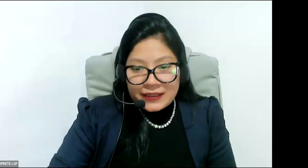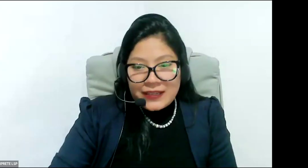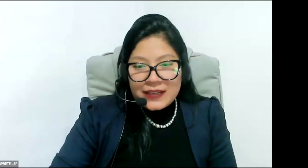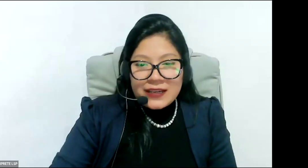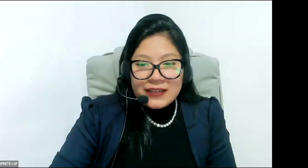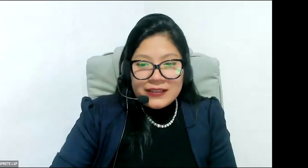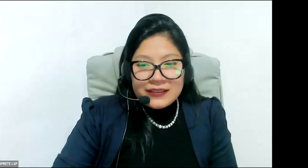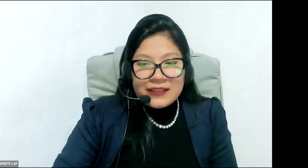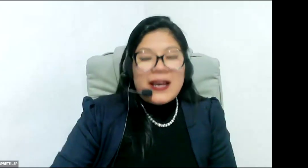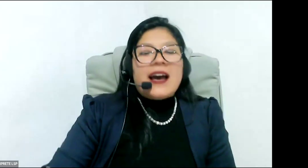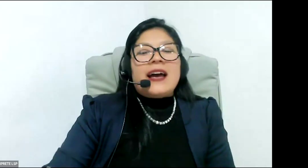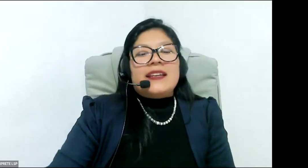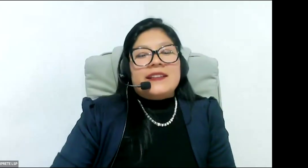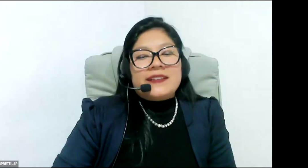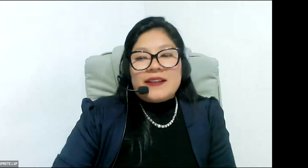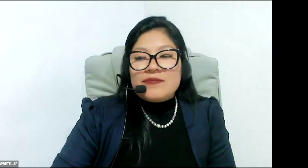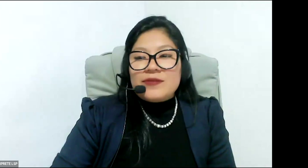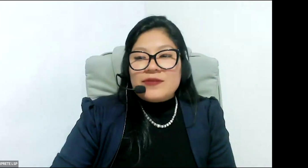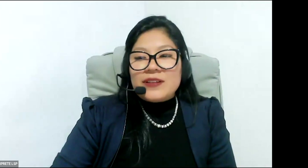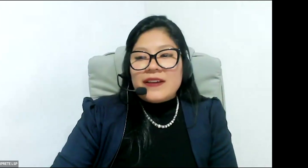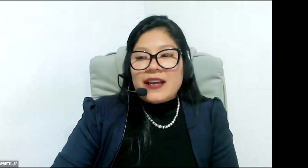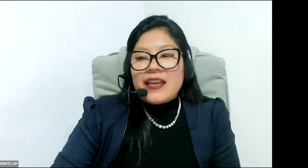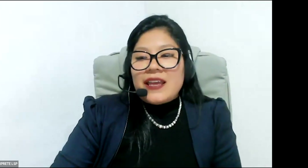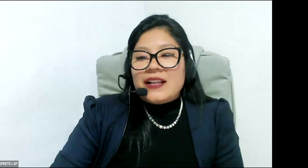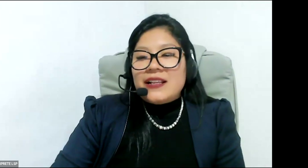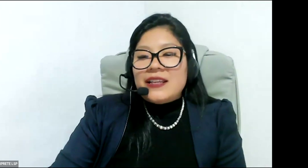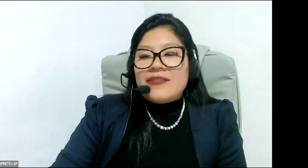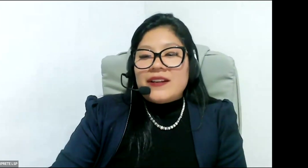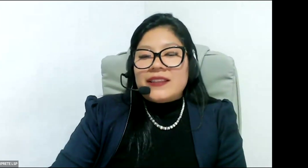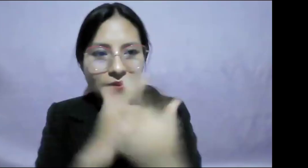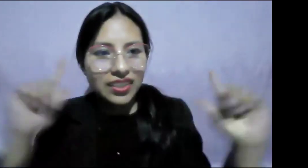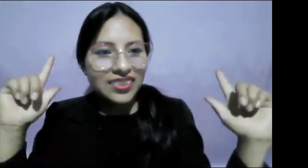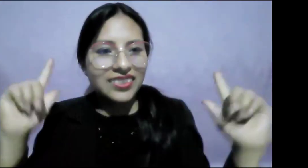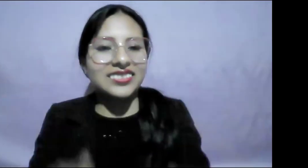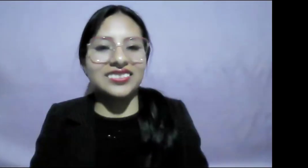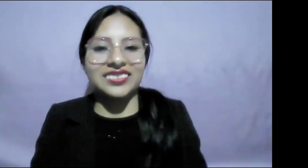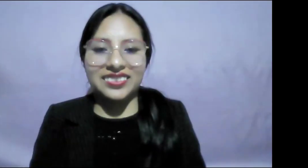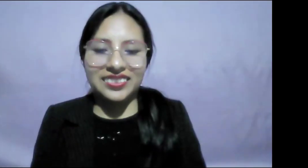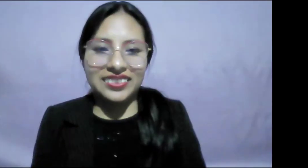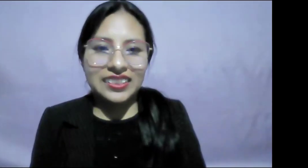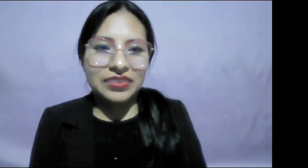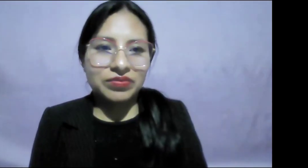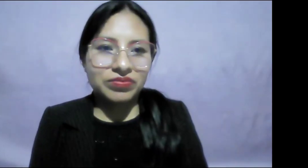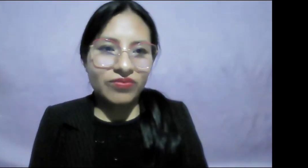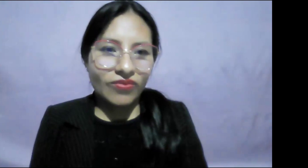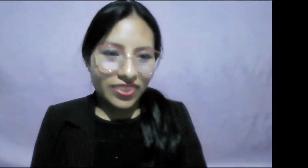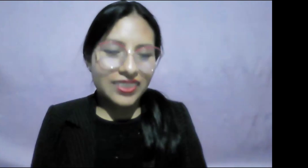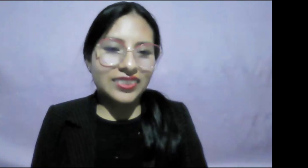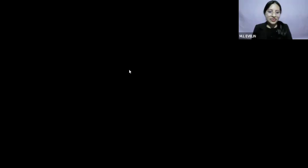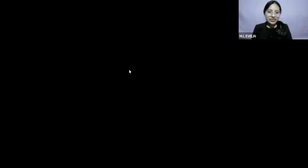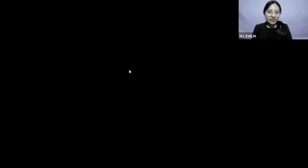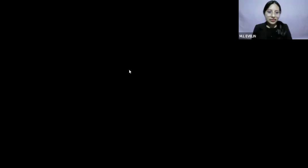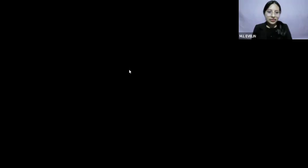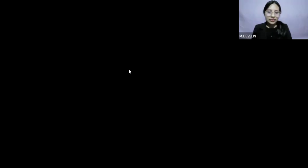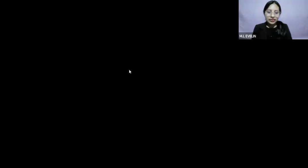libertad Ajá Ahí está muy bien libertad muy bien Trujillo no